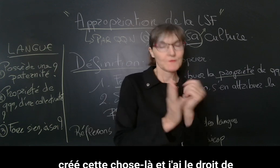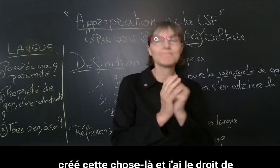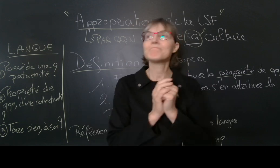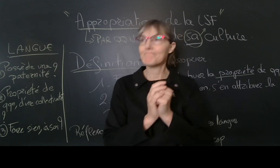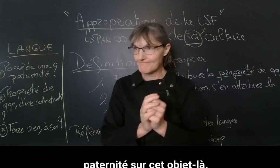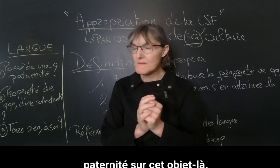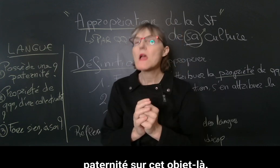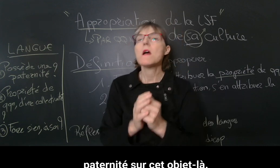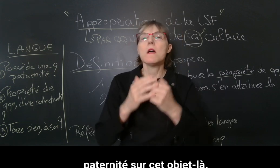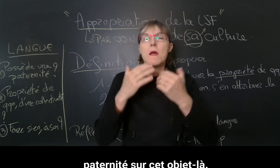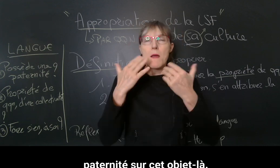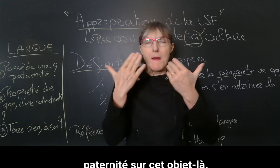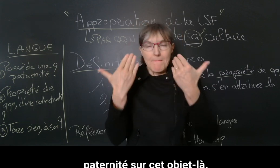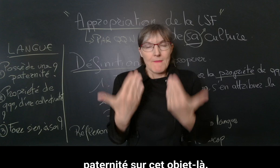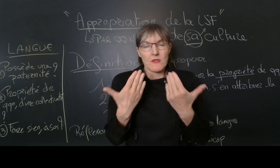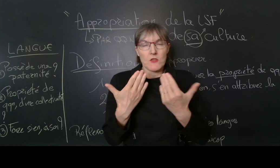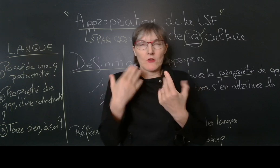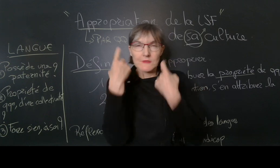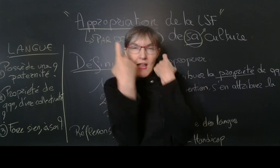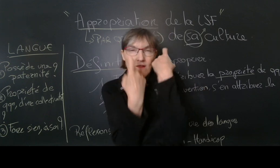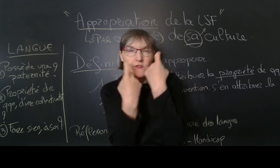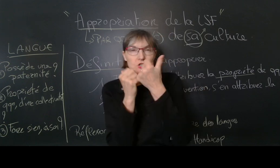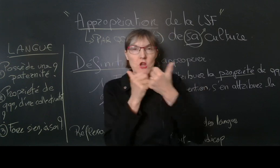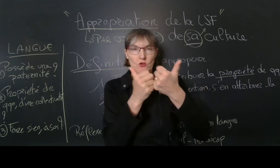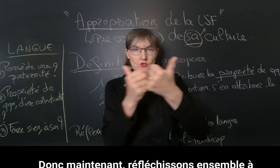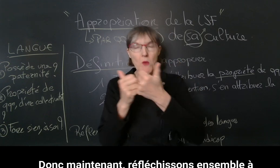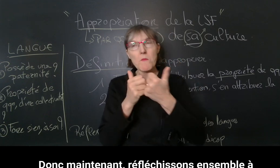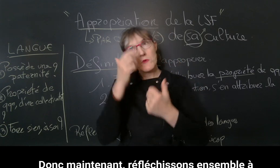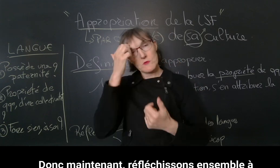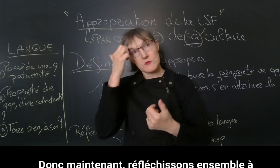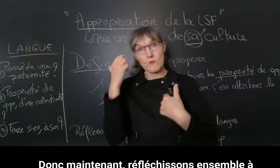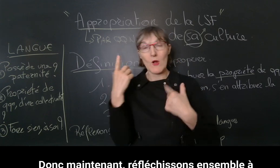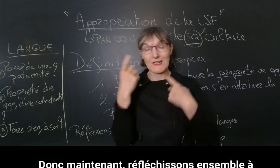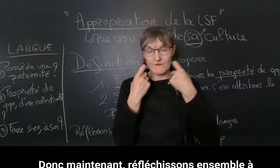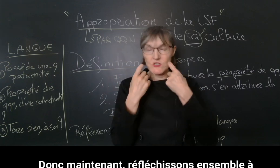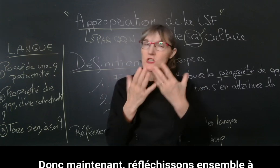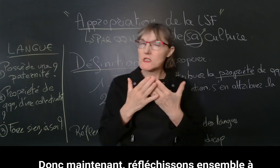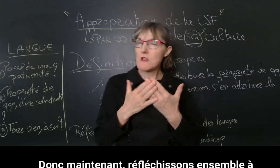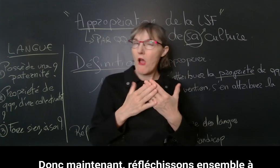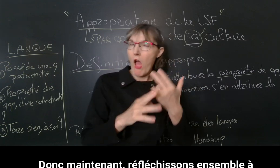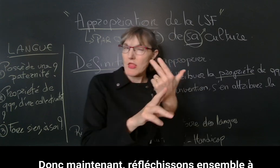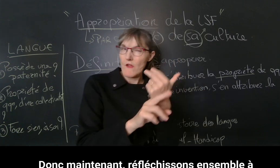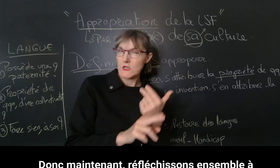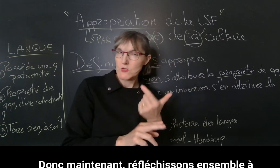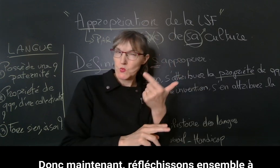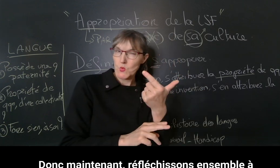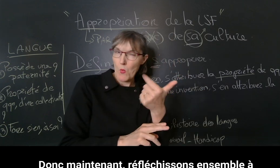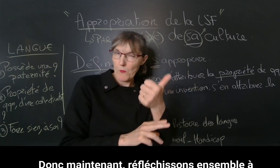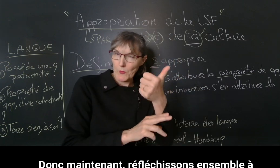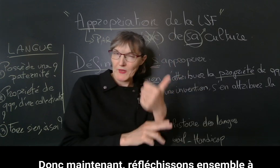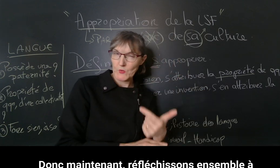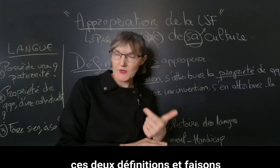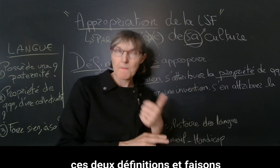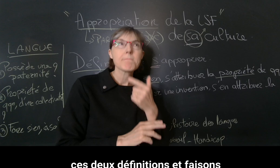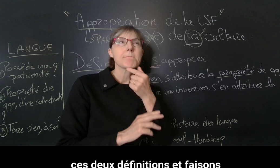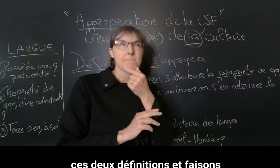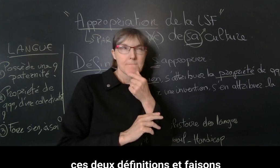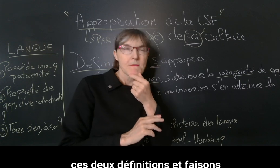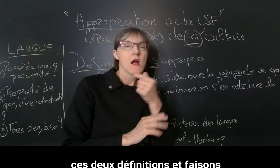paternité paternité sur cet objet là donc maintenant réfléchissons ensemble à ces deux définitions